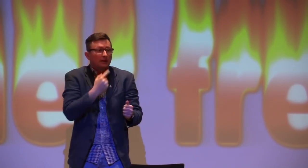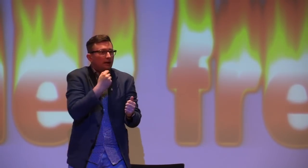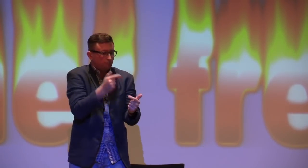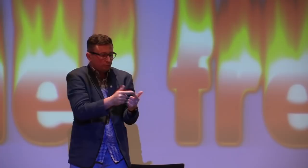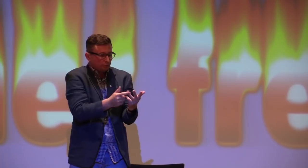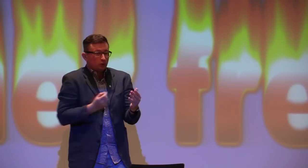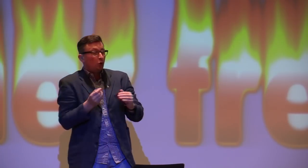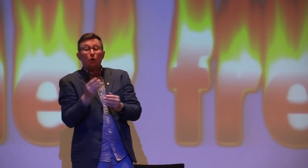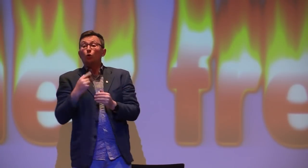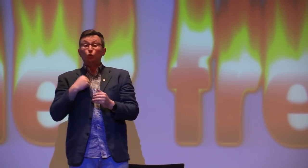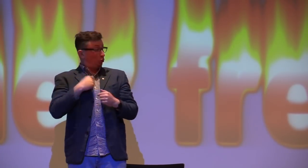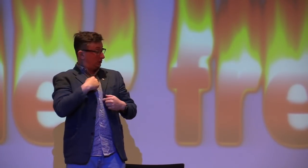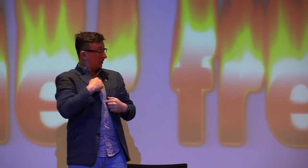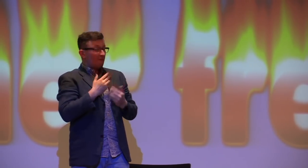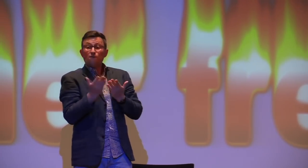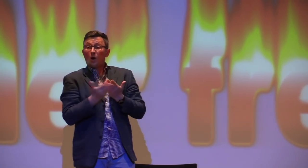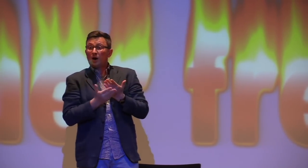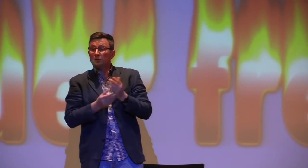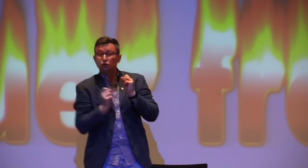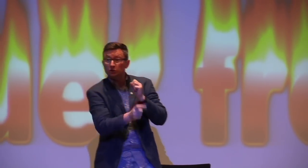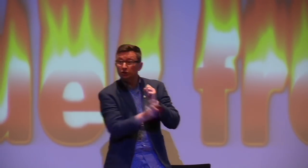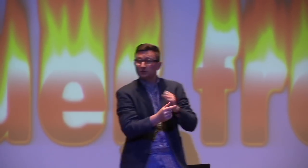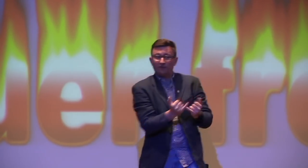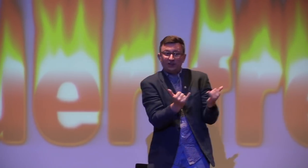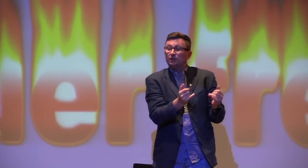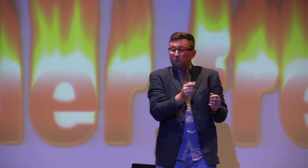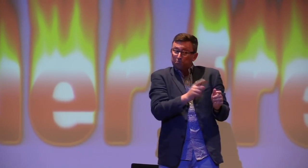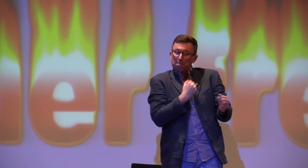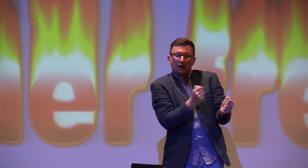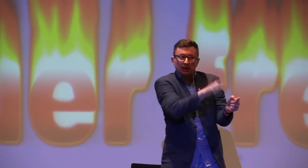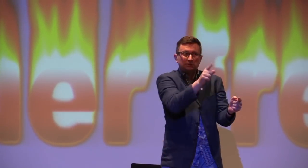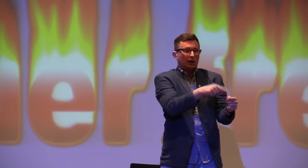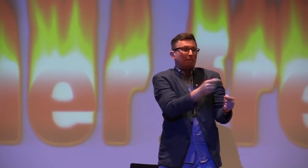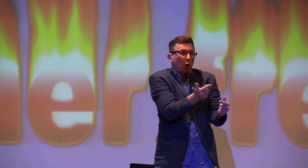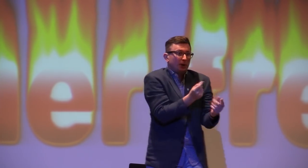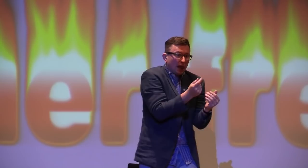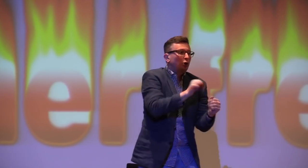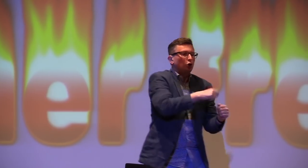Natürlich werden viele Dinge überlegt und sich ausgedacht, ob man verschiedene